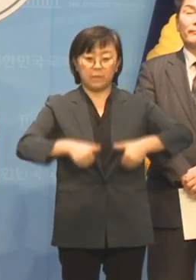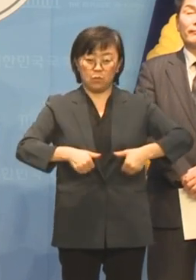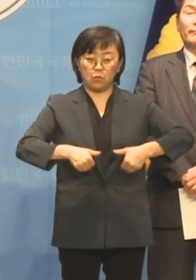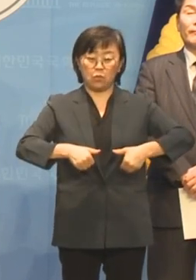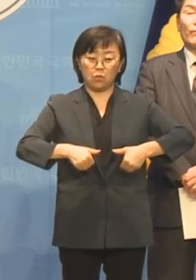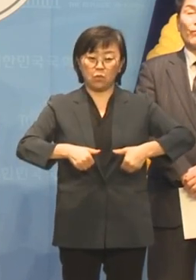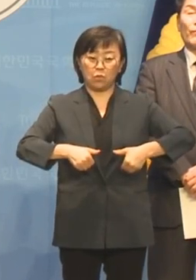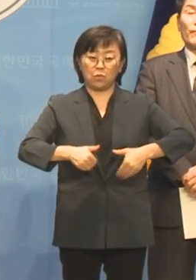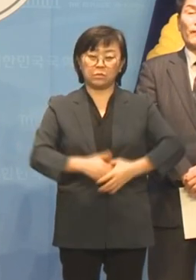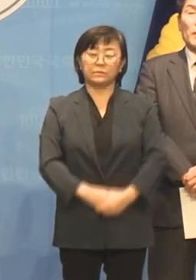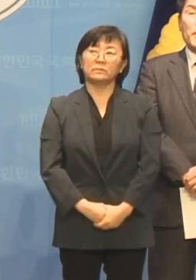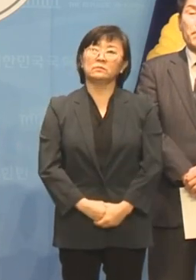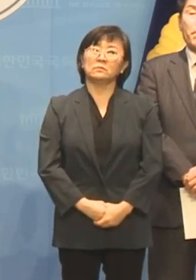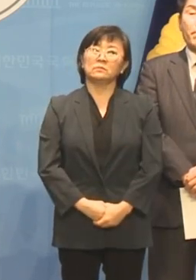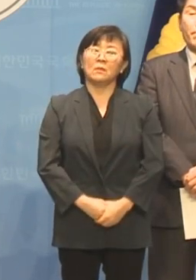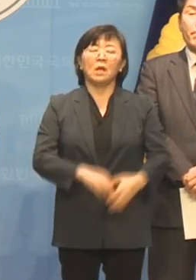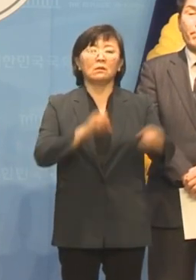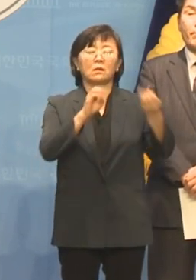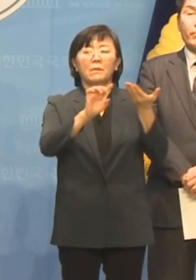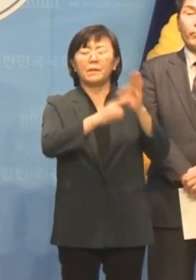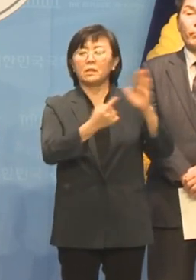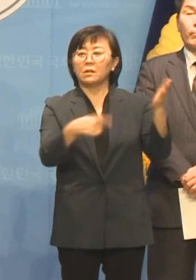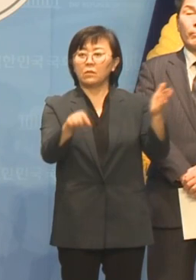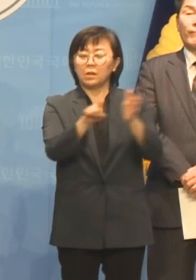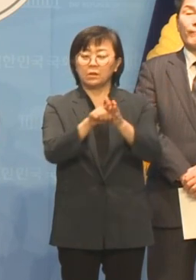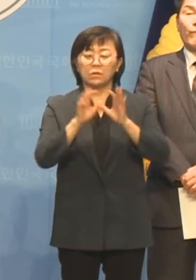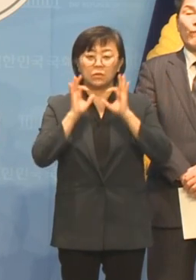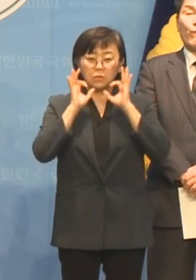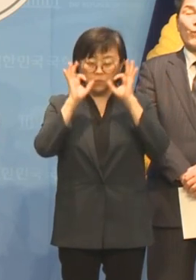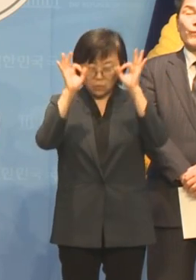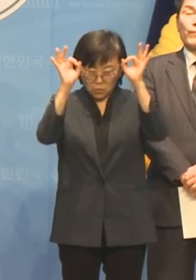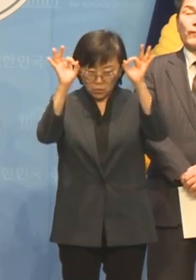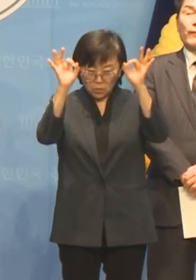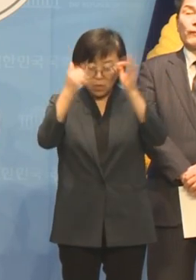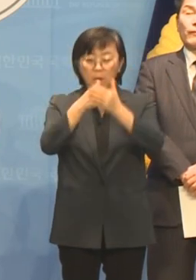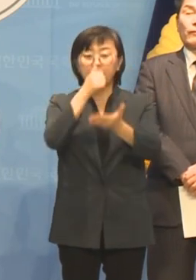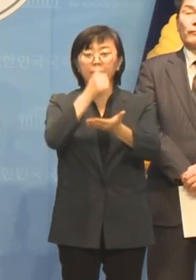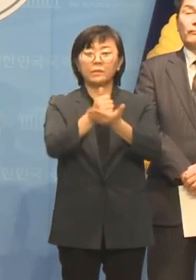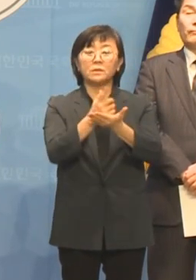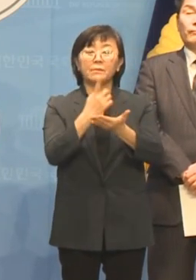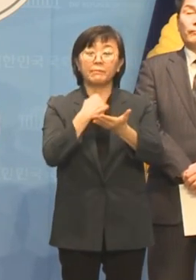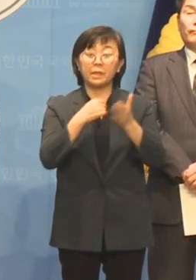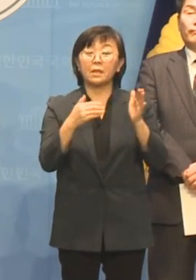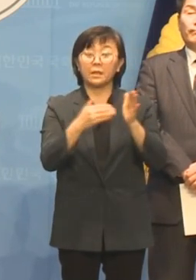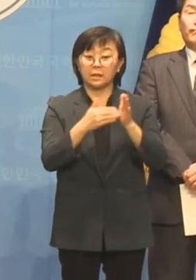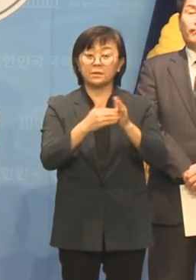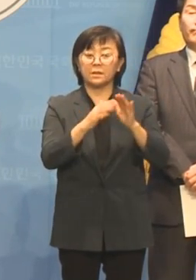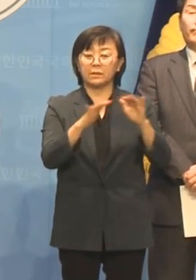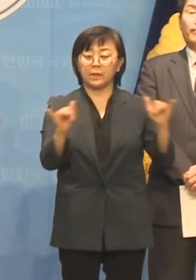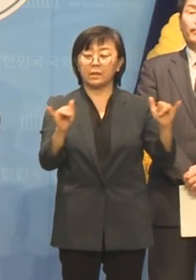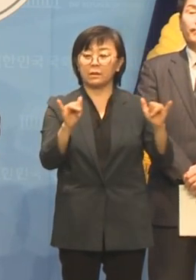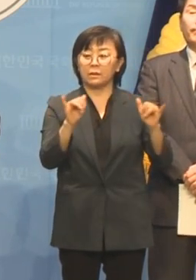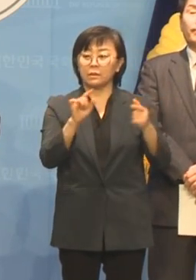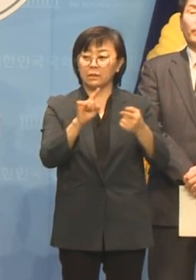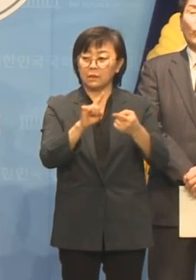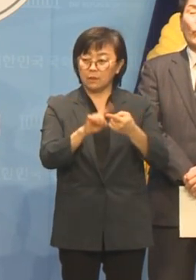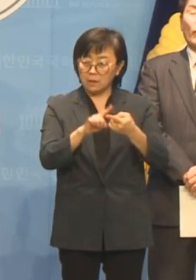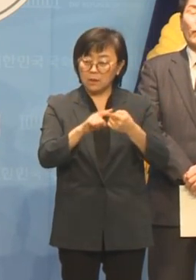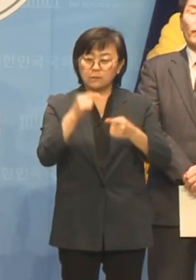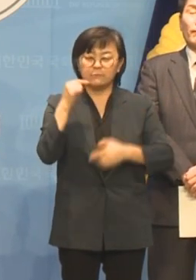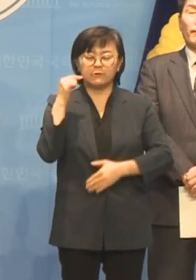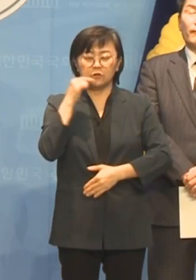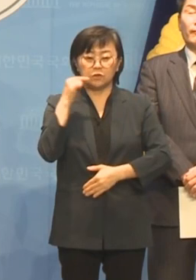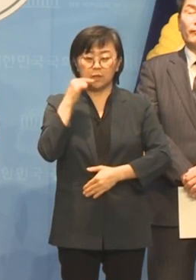상황입니다. 그래서 이 답을 찾기 위한 노력과 이미 범죄가 밝혀진 사람들에 대한